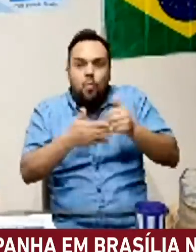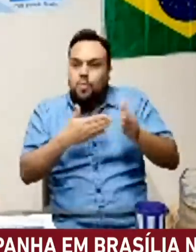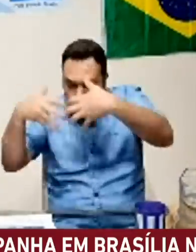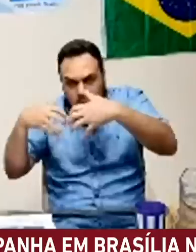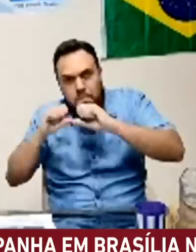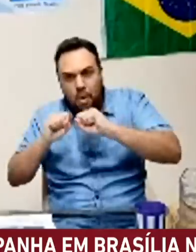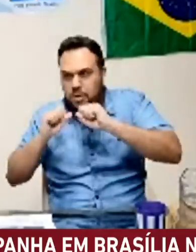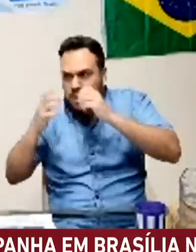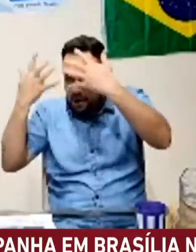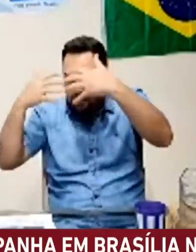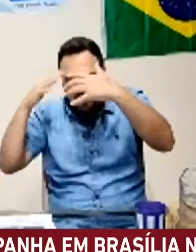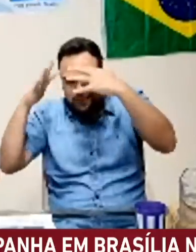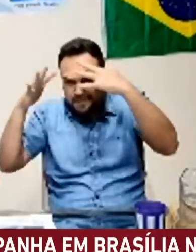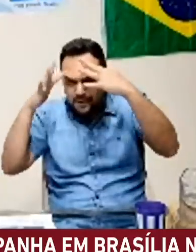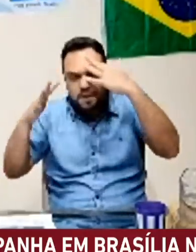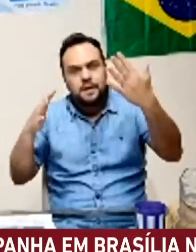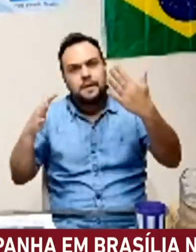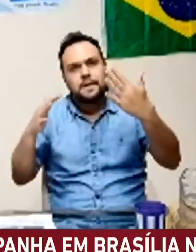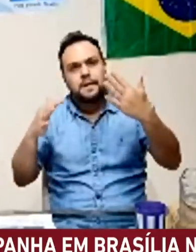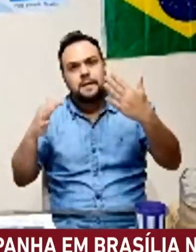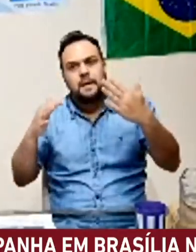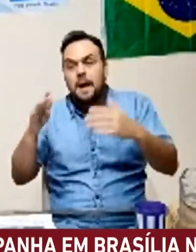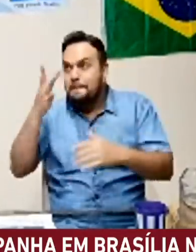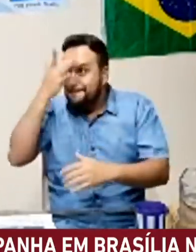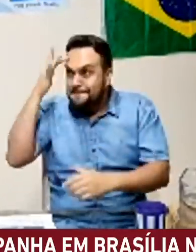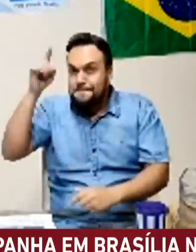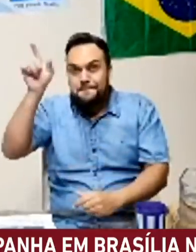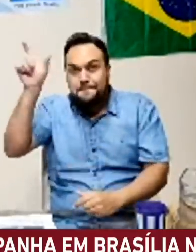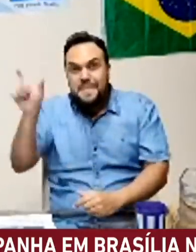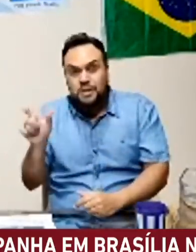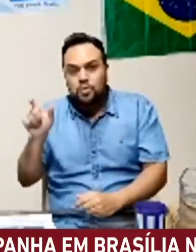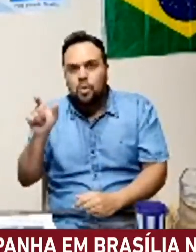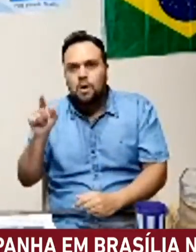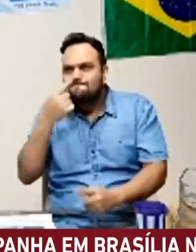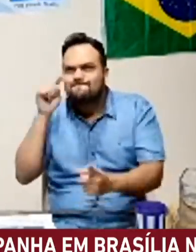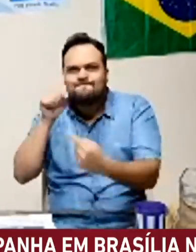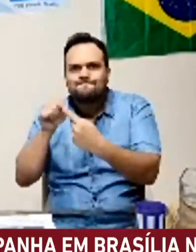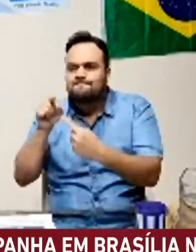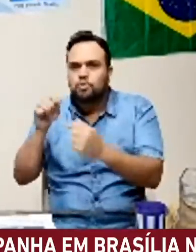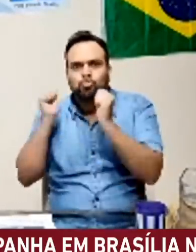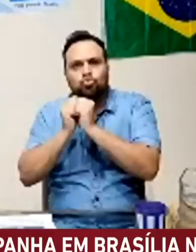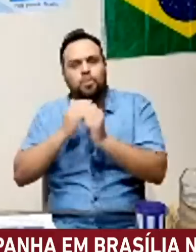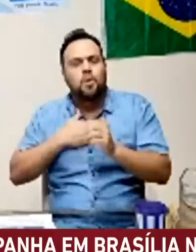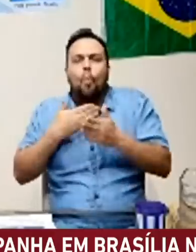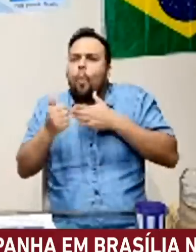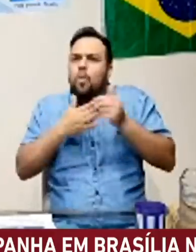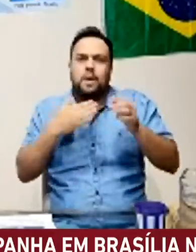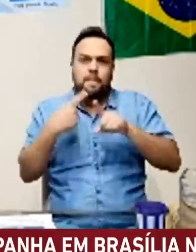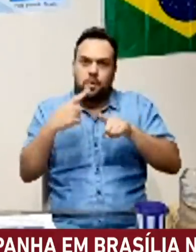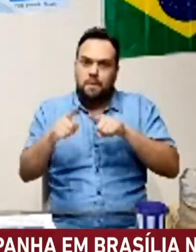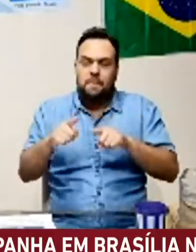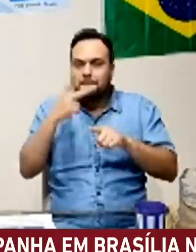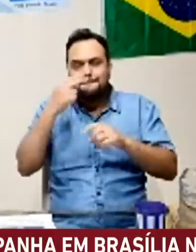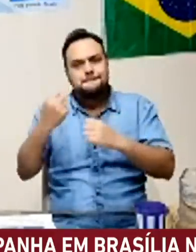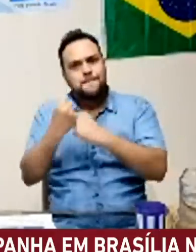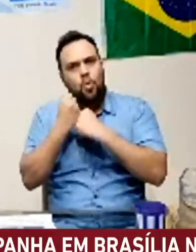seja. Bolsonaro usou a live para apresentar os candidatos apoiados por ele em todas as regiões do país e indicou o